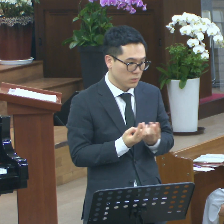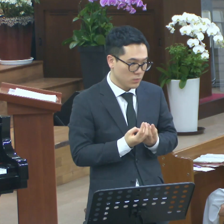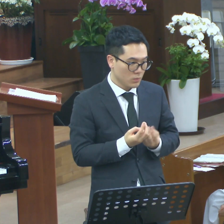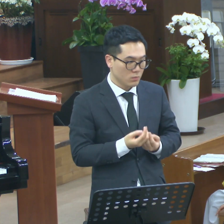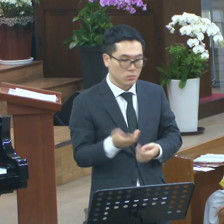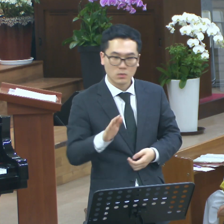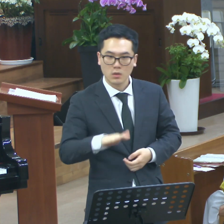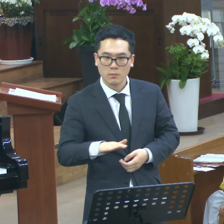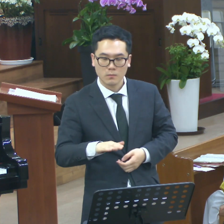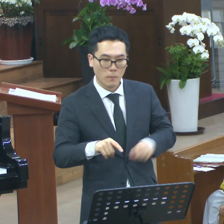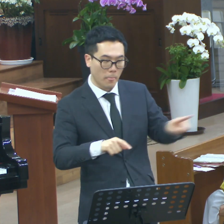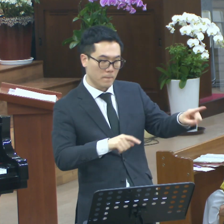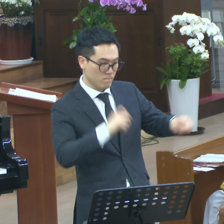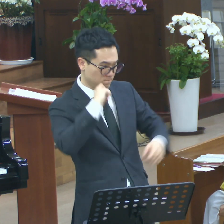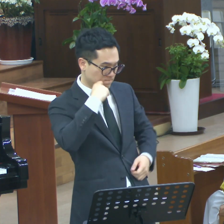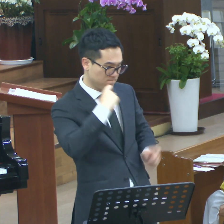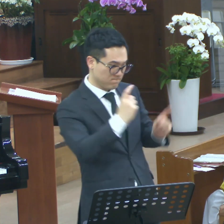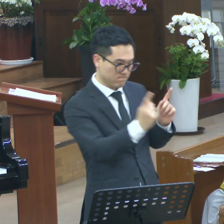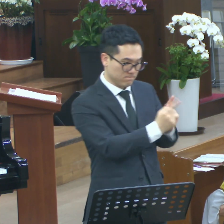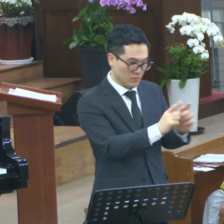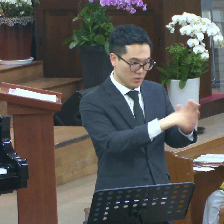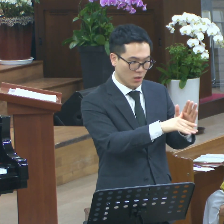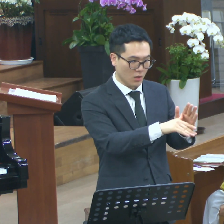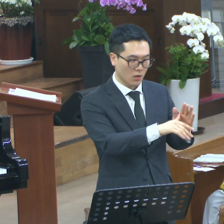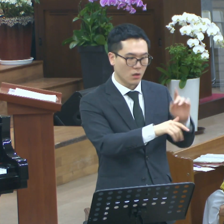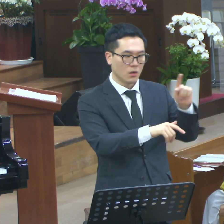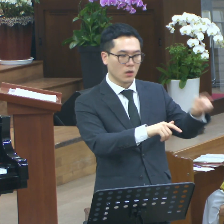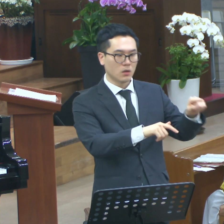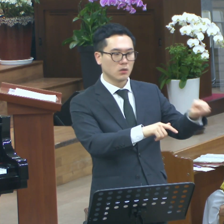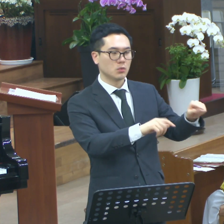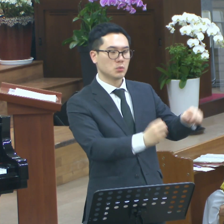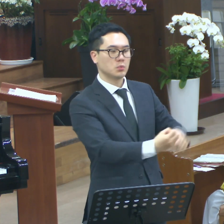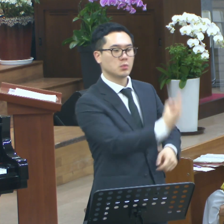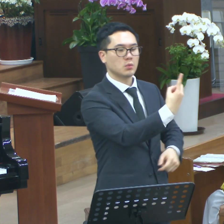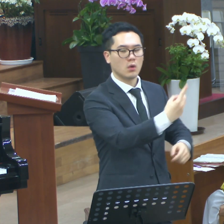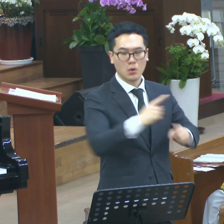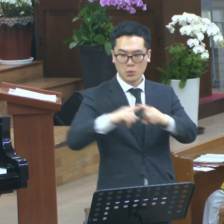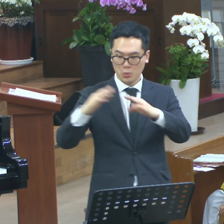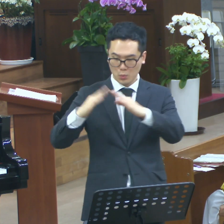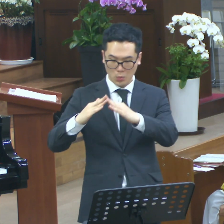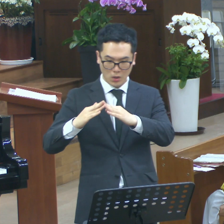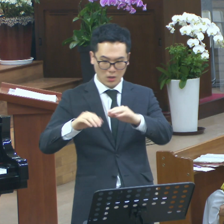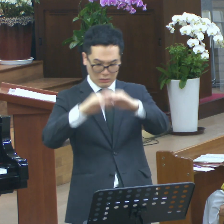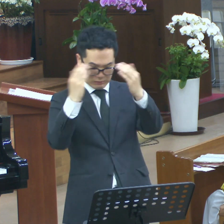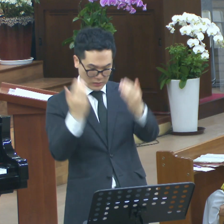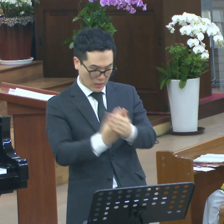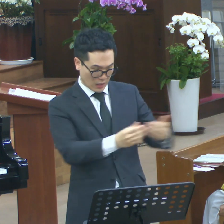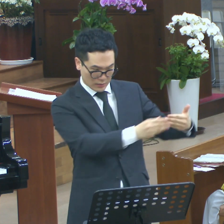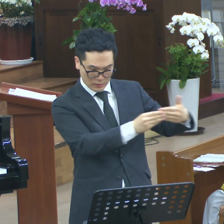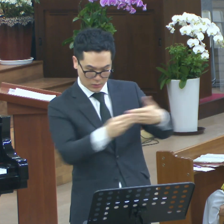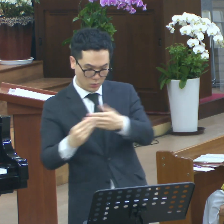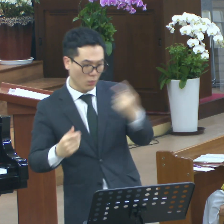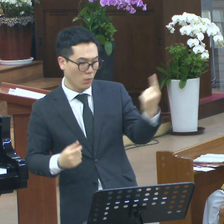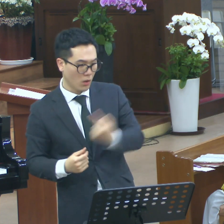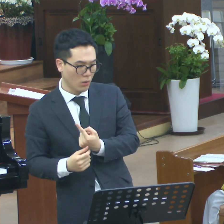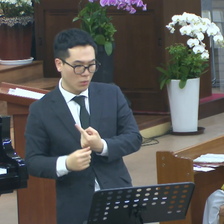다음에 가족 모두가 교회에 등록하고 그 어려움이 온 다음에 새벽 기도도 안 하다가 새벽 기도 더 잘하고